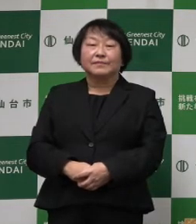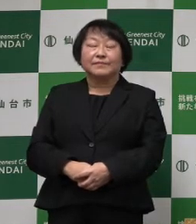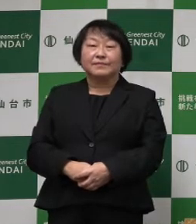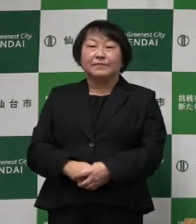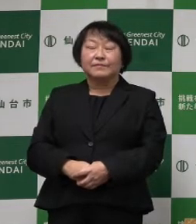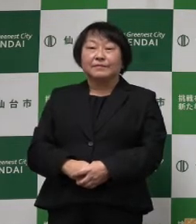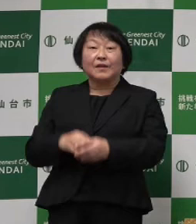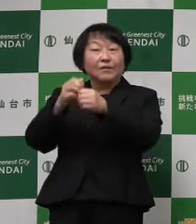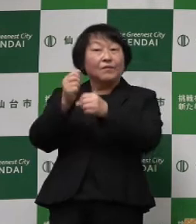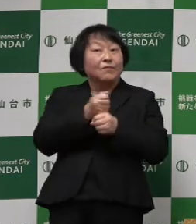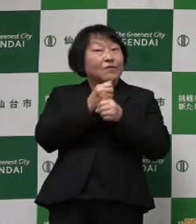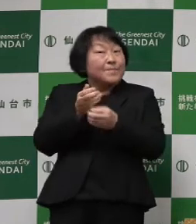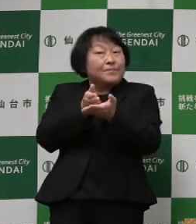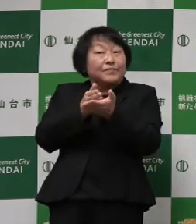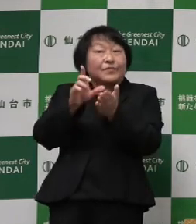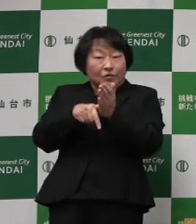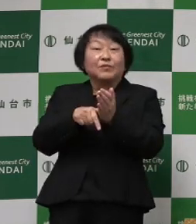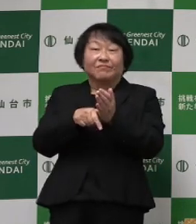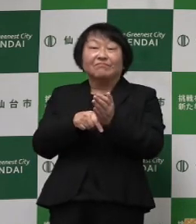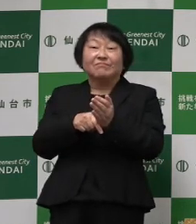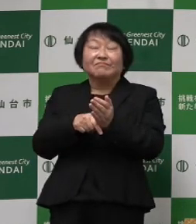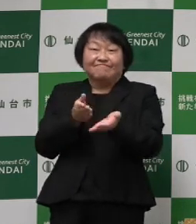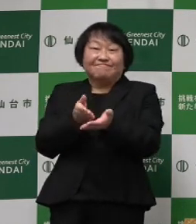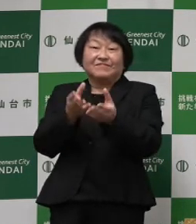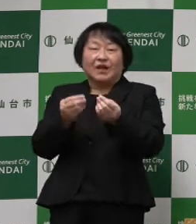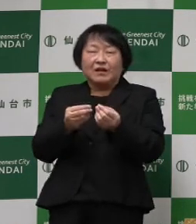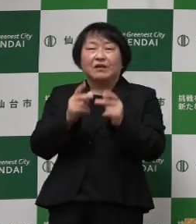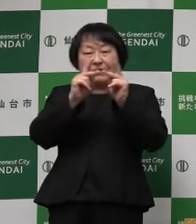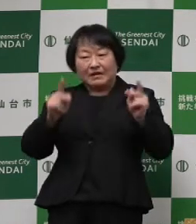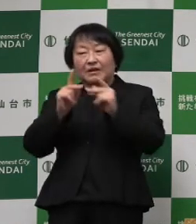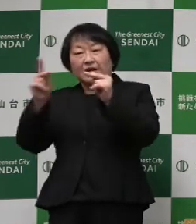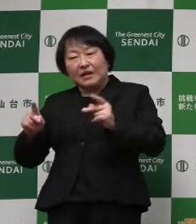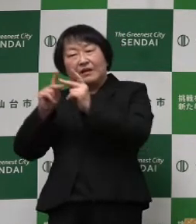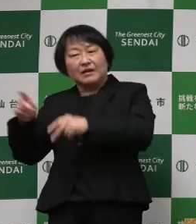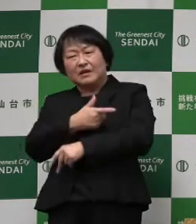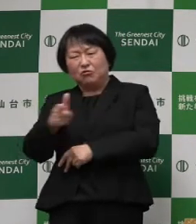応援の時にも申し上げましたけれども、さまざまな課題が山積する中でですね、